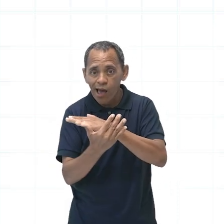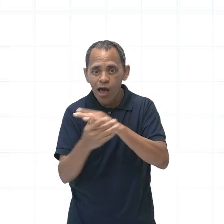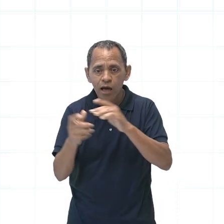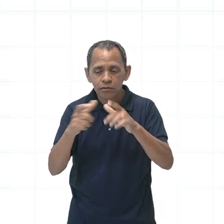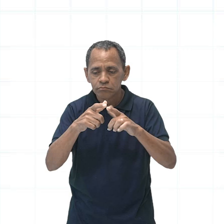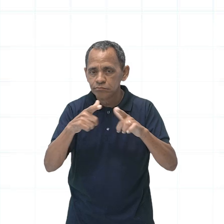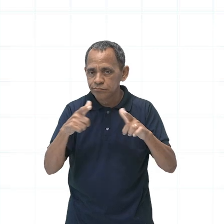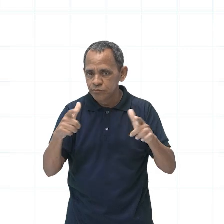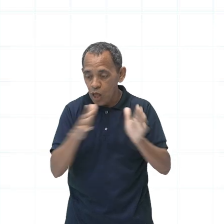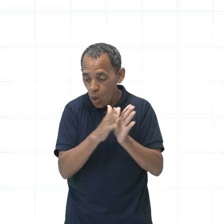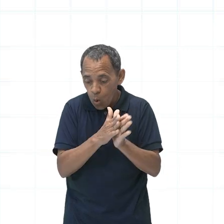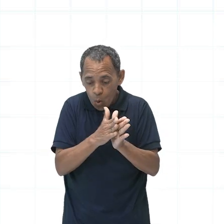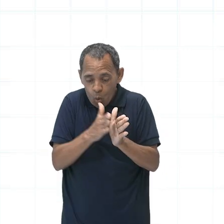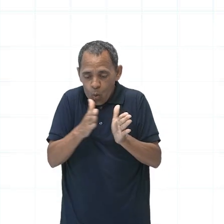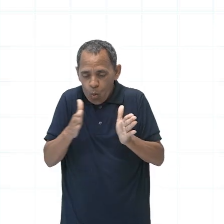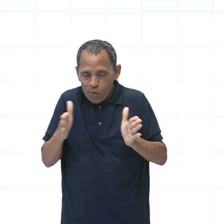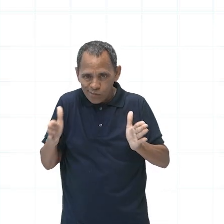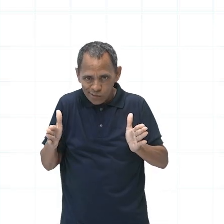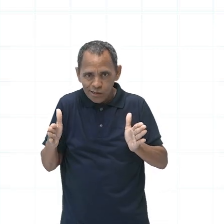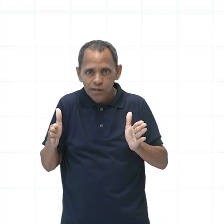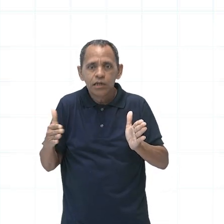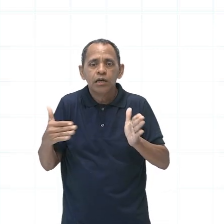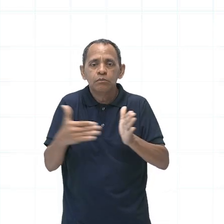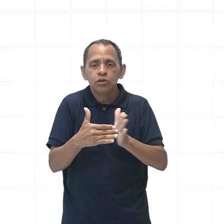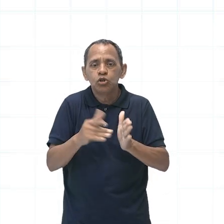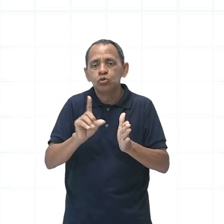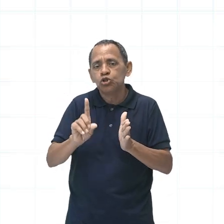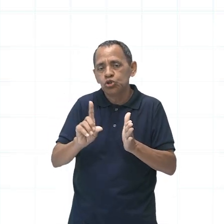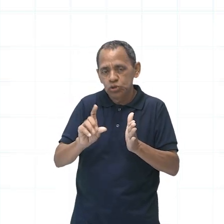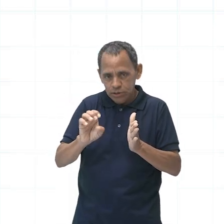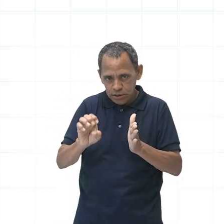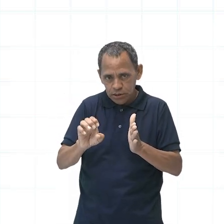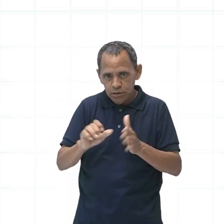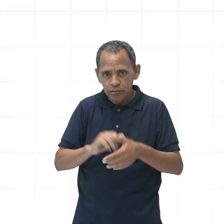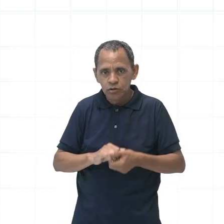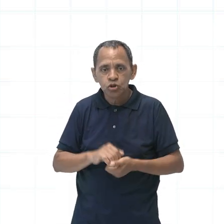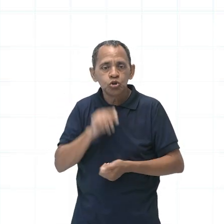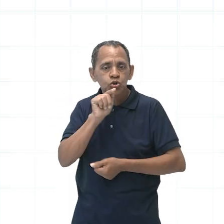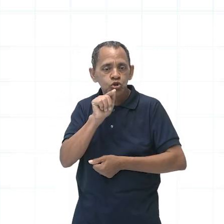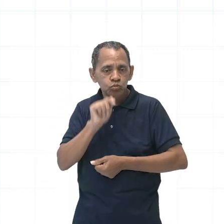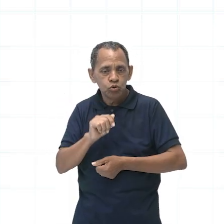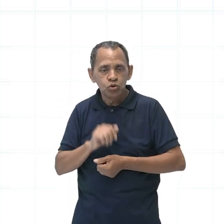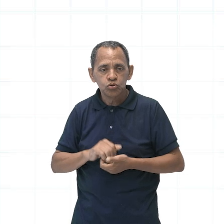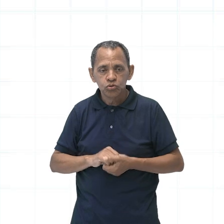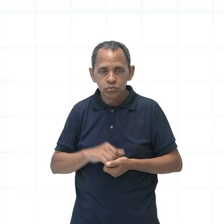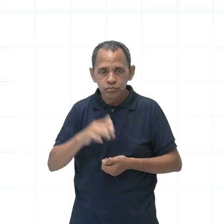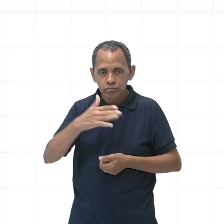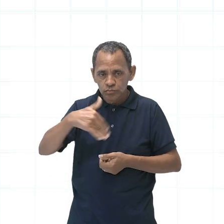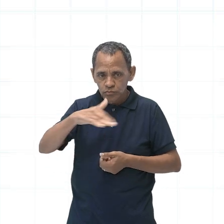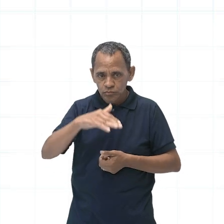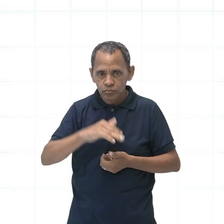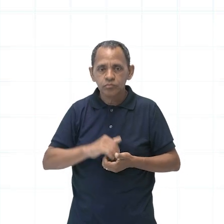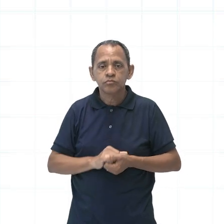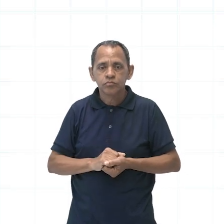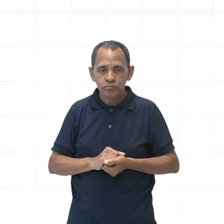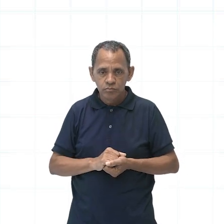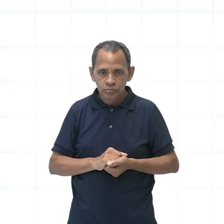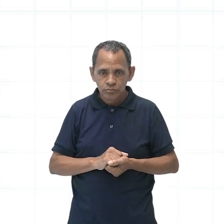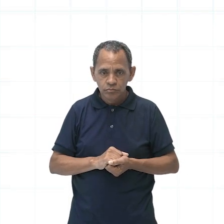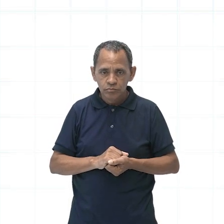mínima de. Aí, de novo, vai subdividir. As faixas marginais de qualquer curso d'água. Pode avançar, por